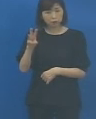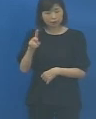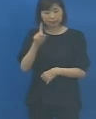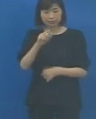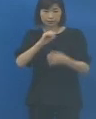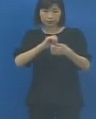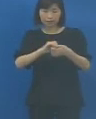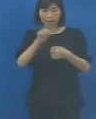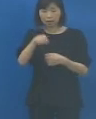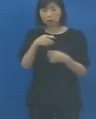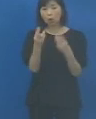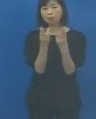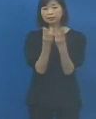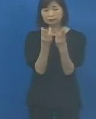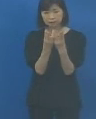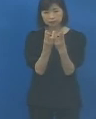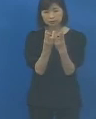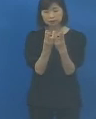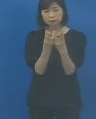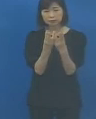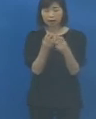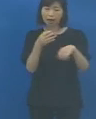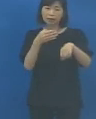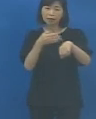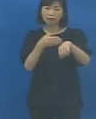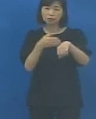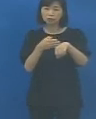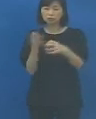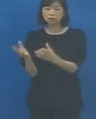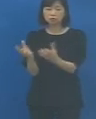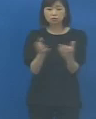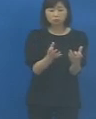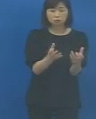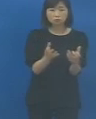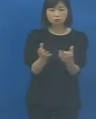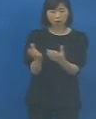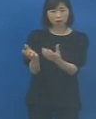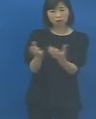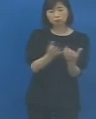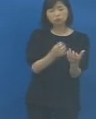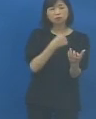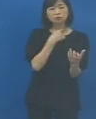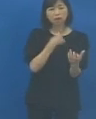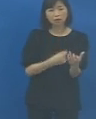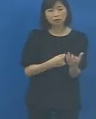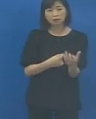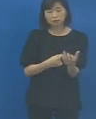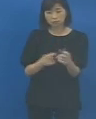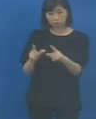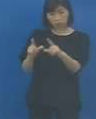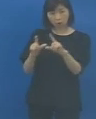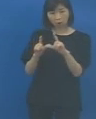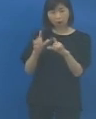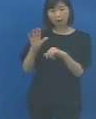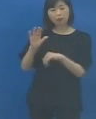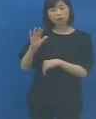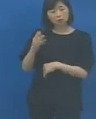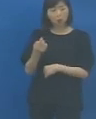数、キャンプを送りたいという意思が伝えられていました。しかし昨日になりま